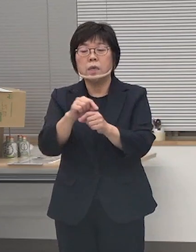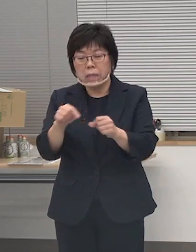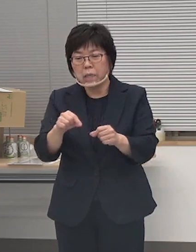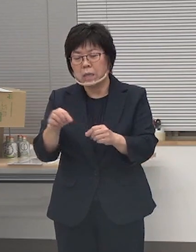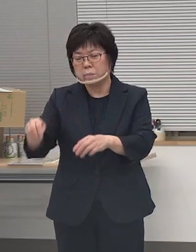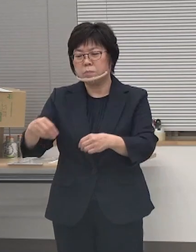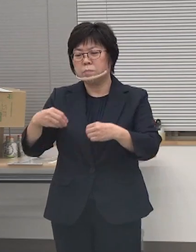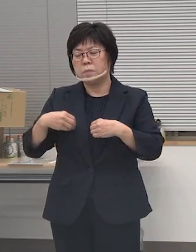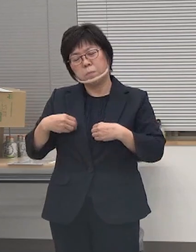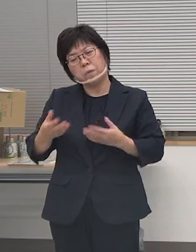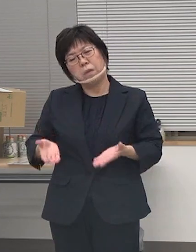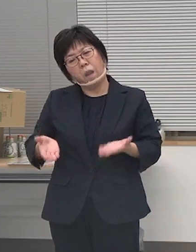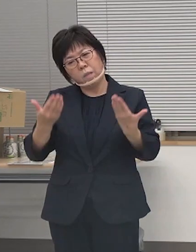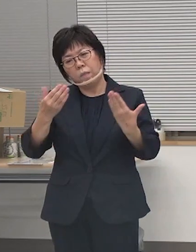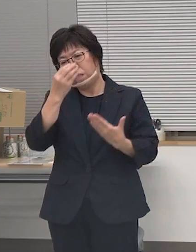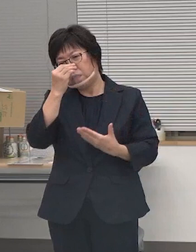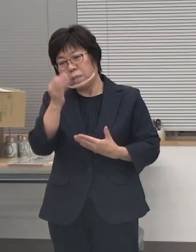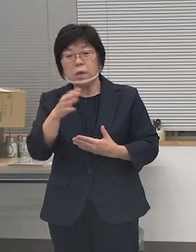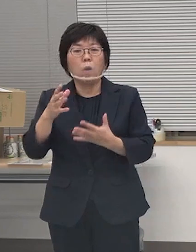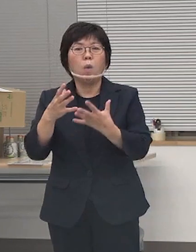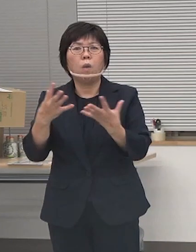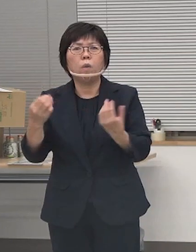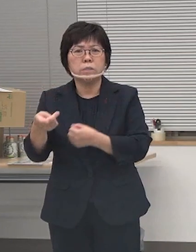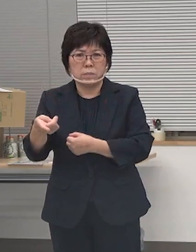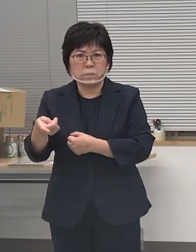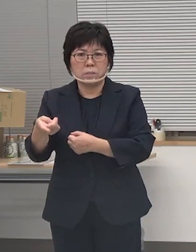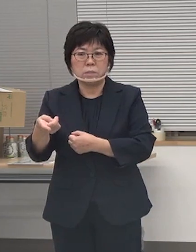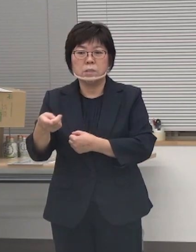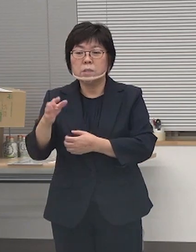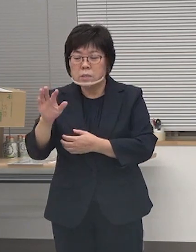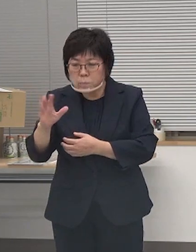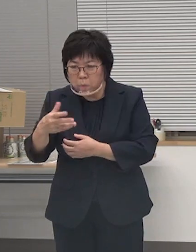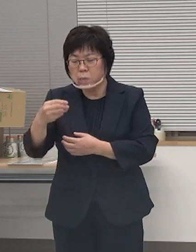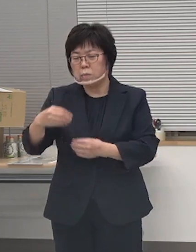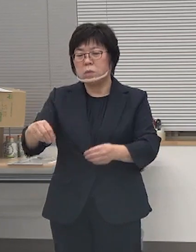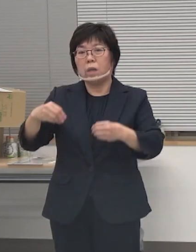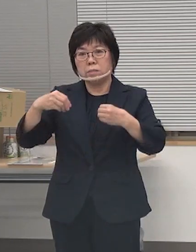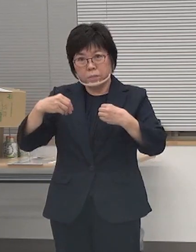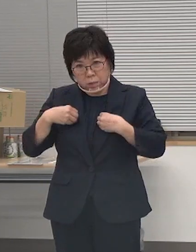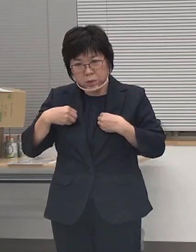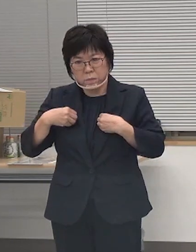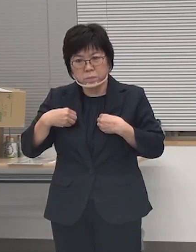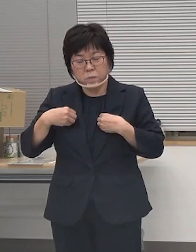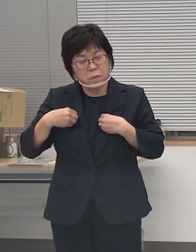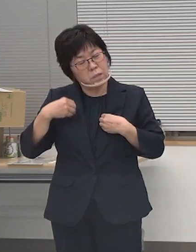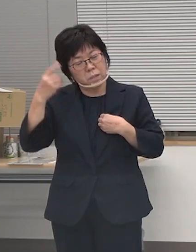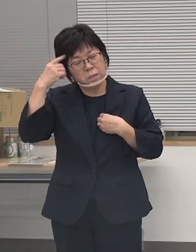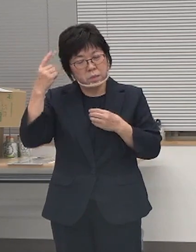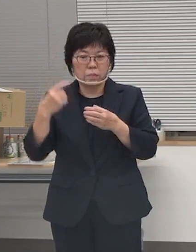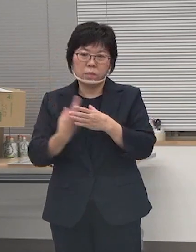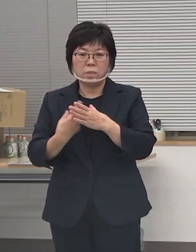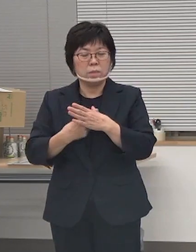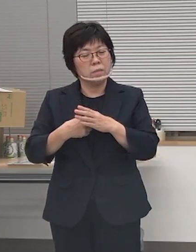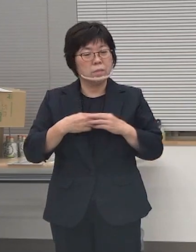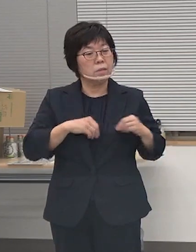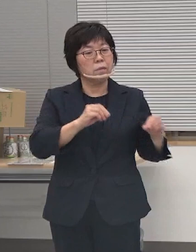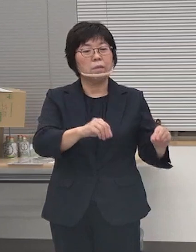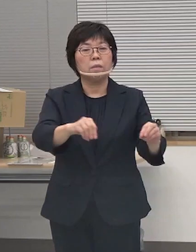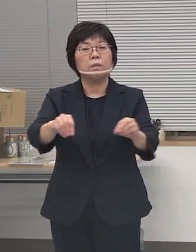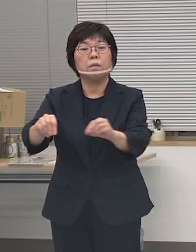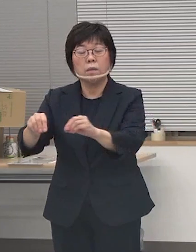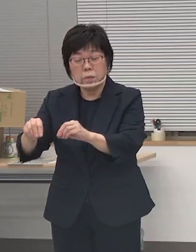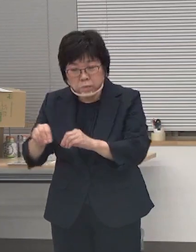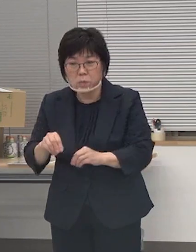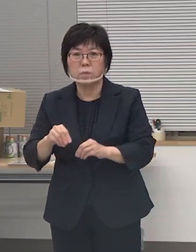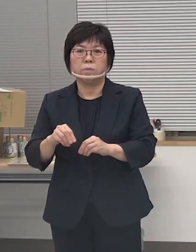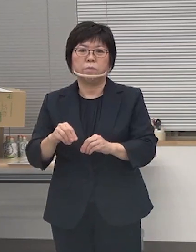です。しかしながら若い方々が感染をすれば、それが拡大すれば医療機関最前線